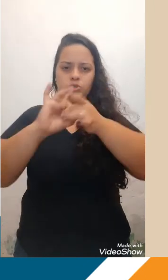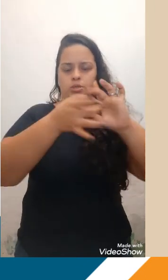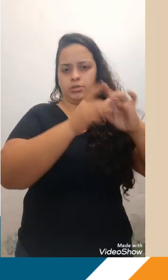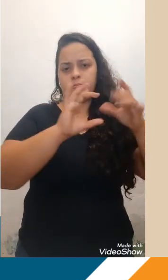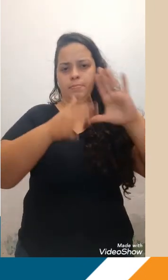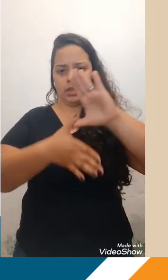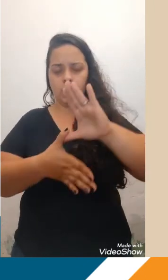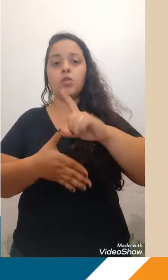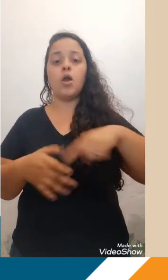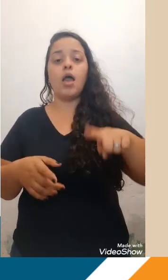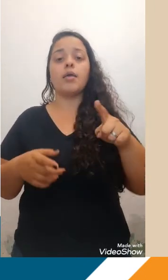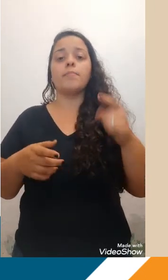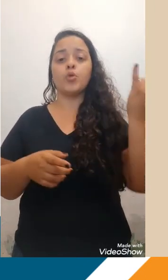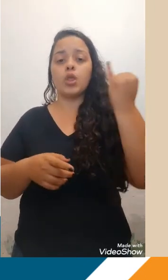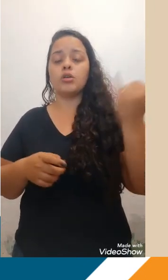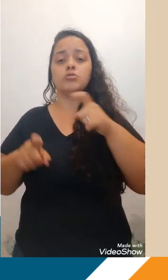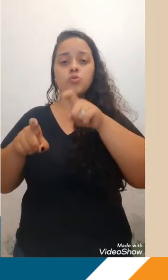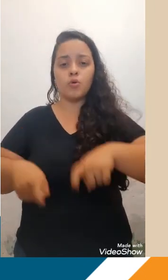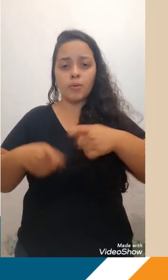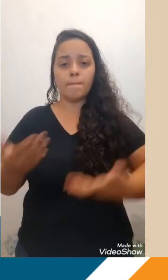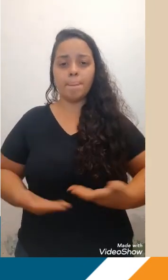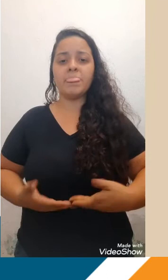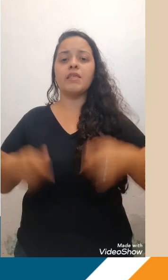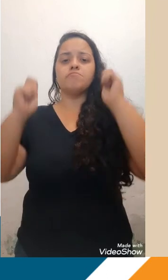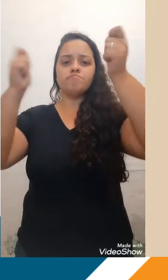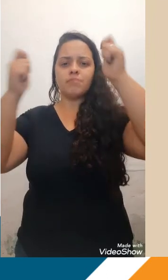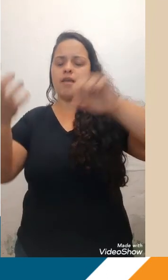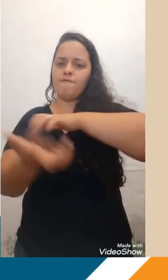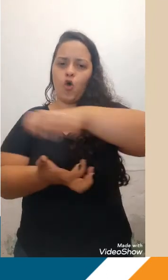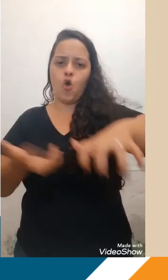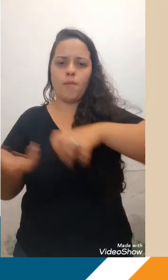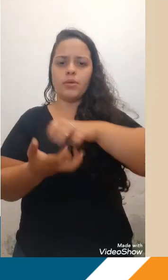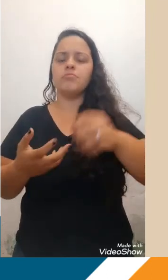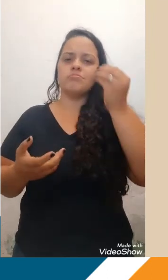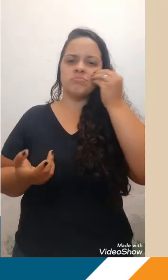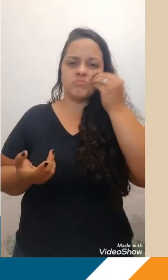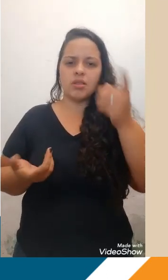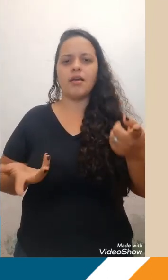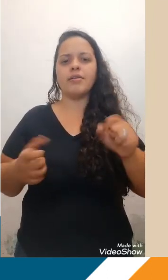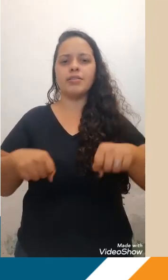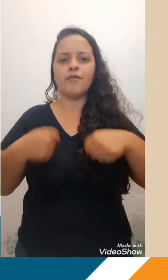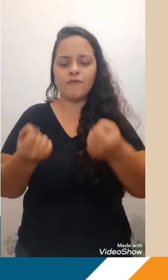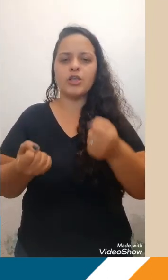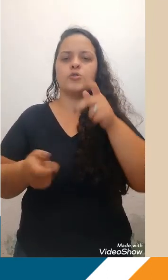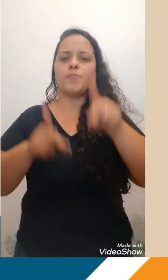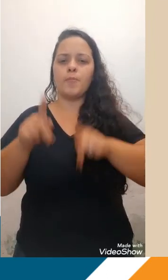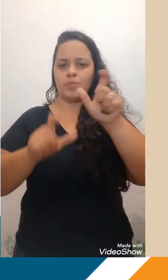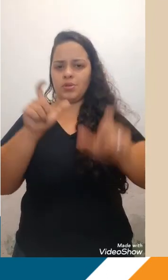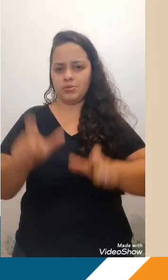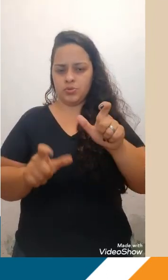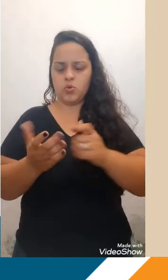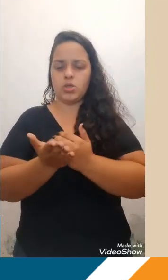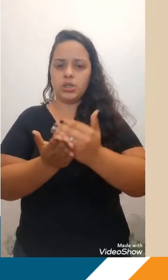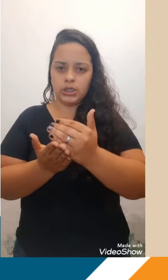das pautas dos camponeses era a reforma agrária, que, como já sabemos, era uma das defesas dos populares desde o